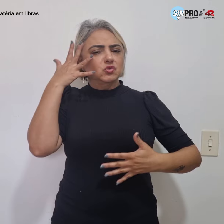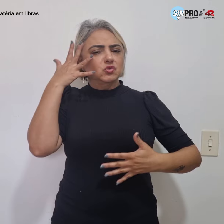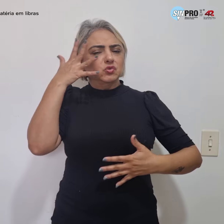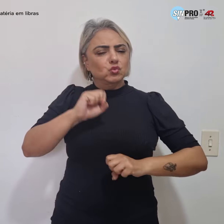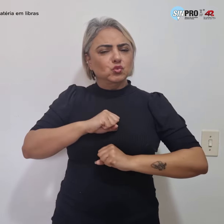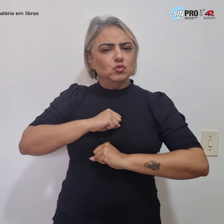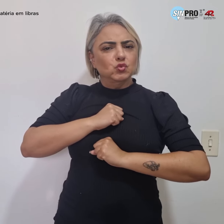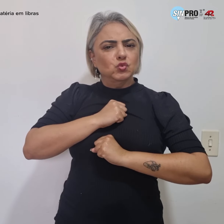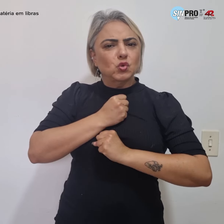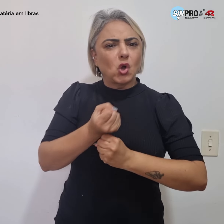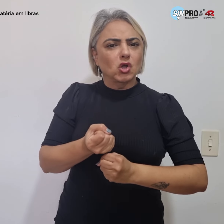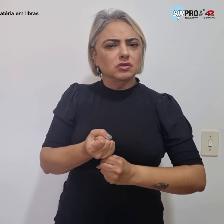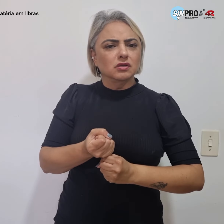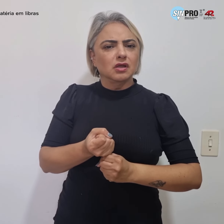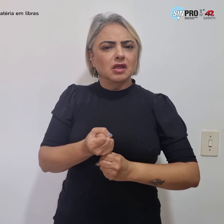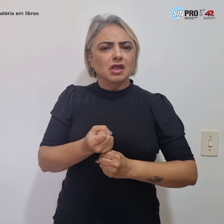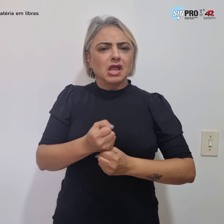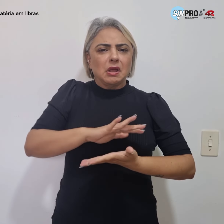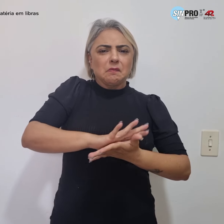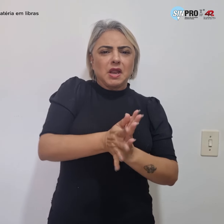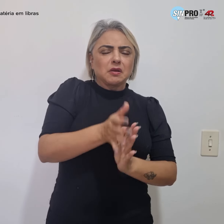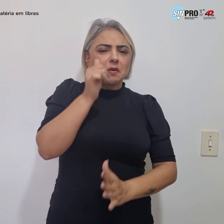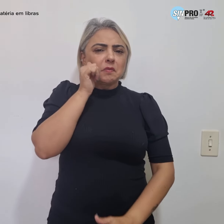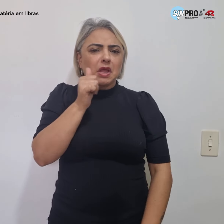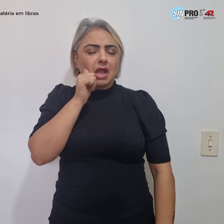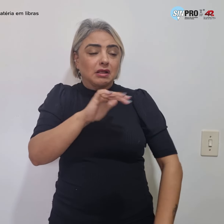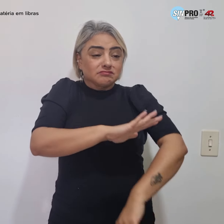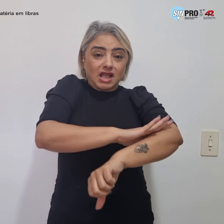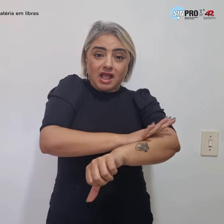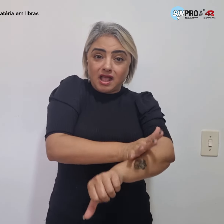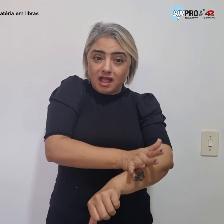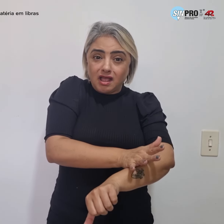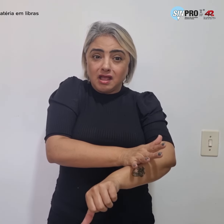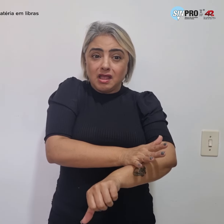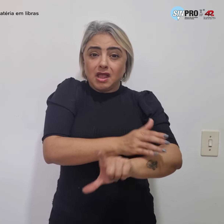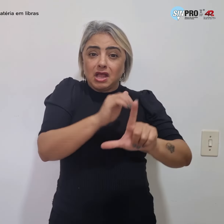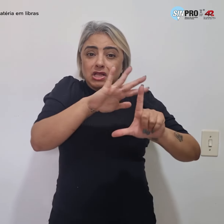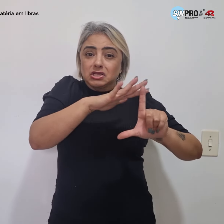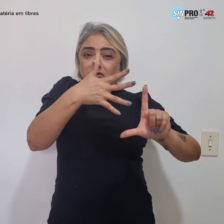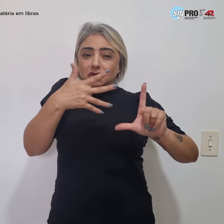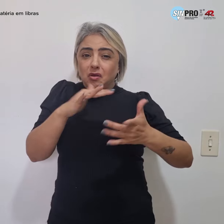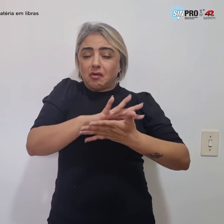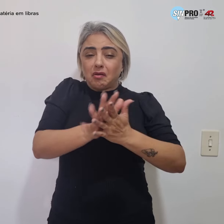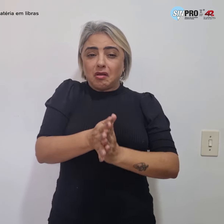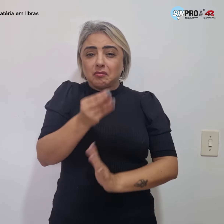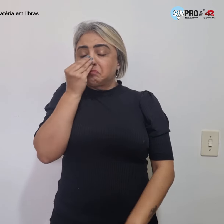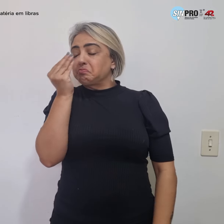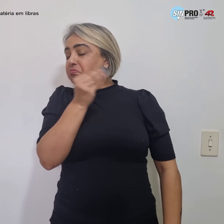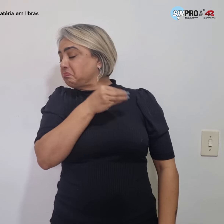ódio, de misoginia, de racismo, de homofobia, do desprezo ao outro.